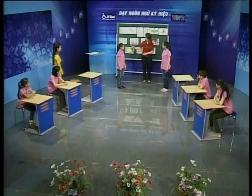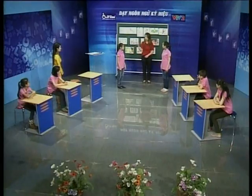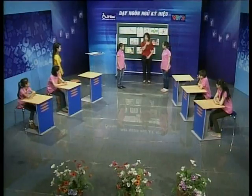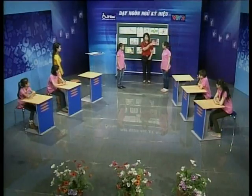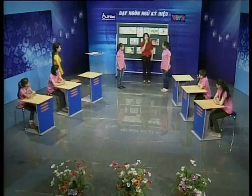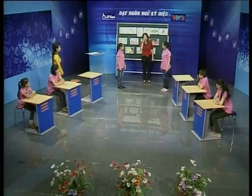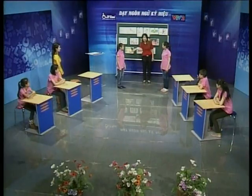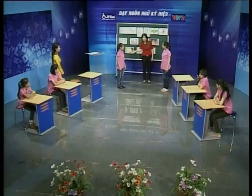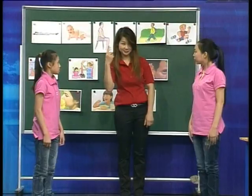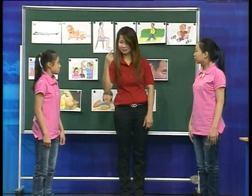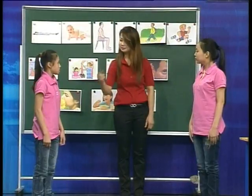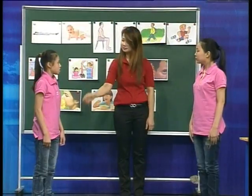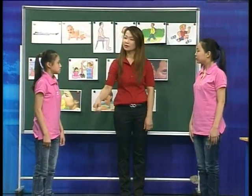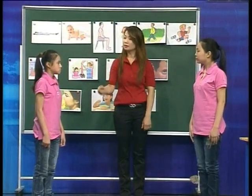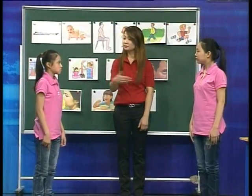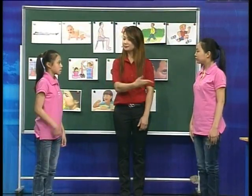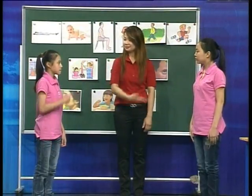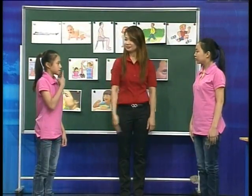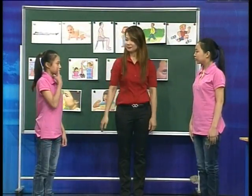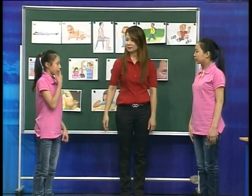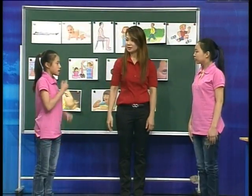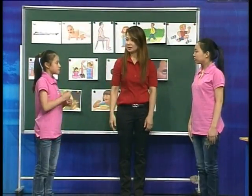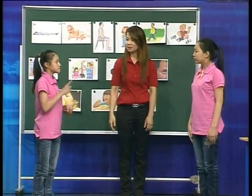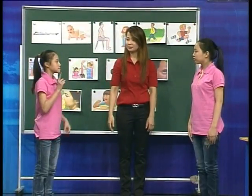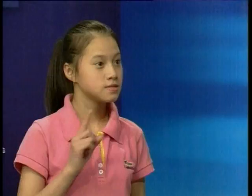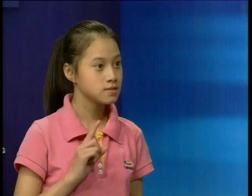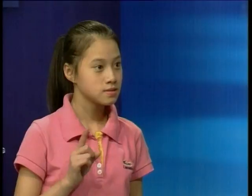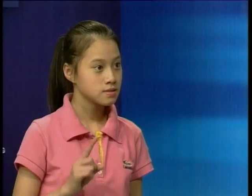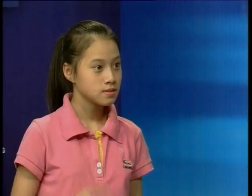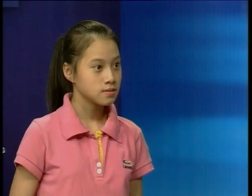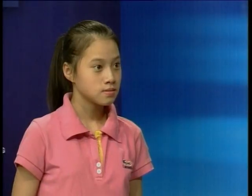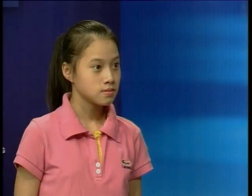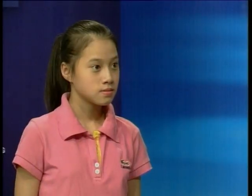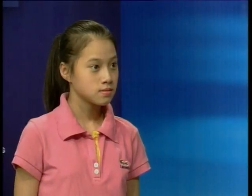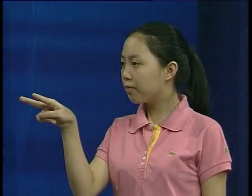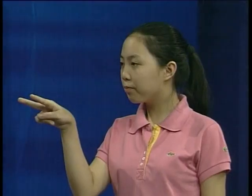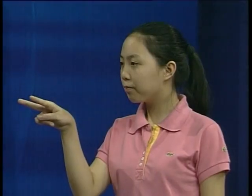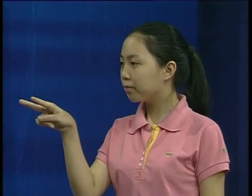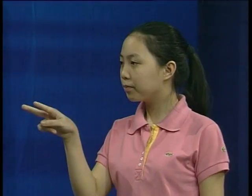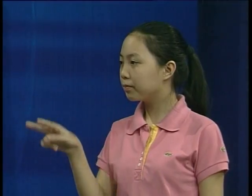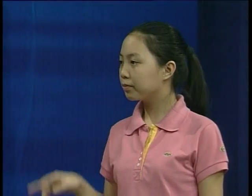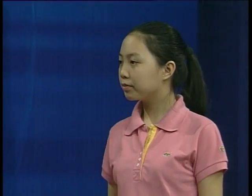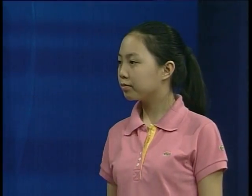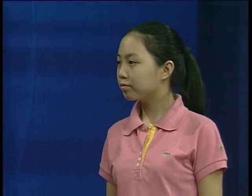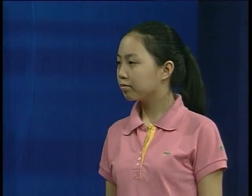Em hỏi và em sẽ trả lời nhé Bạn đang hỏi Mắt thì thường dùng để làm gì Tôi nghĩ mắt thường dùng để nhìn